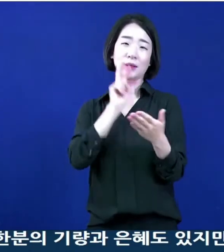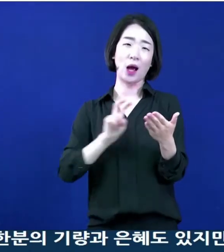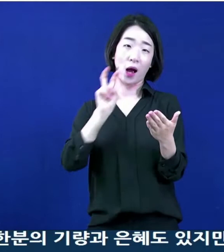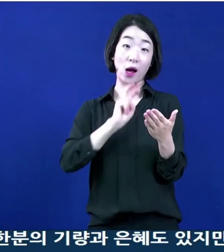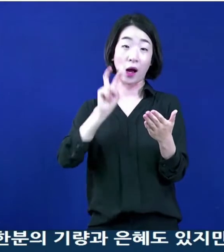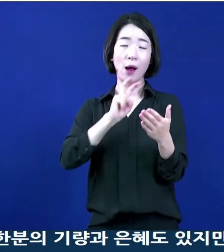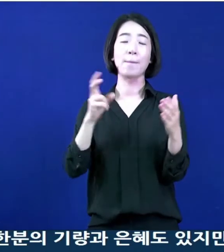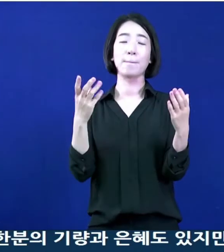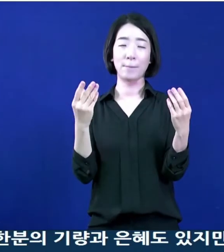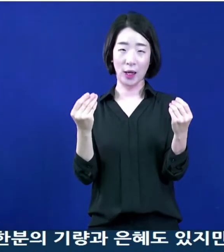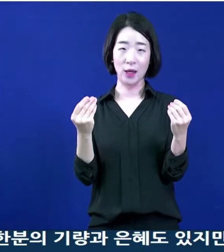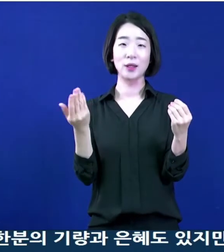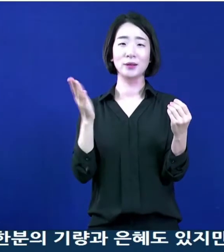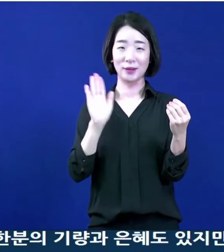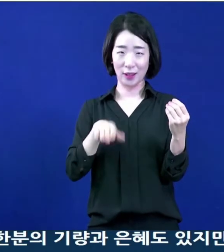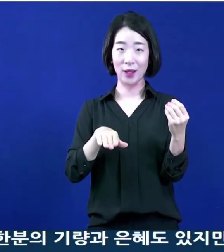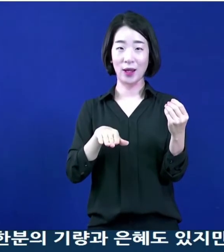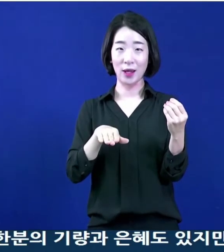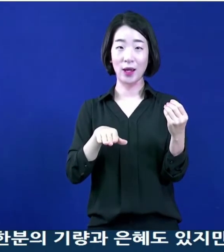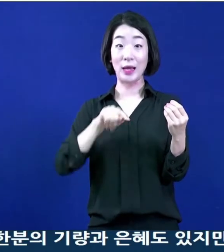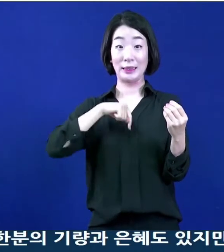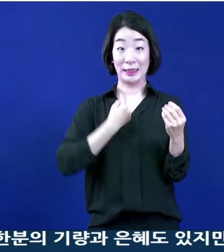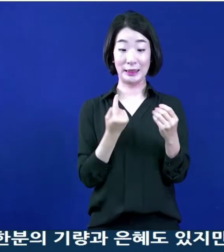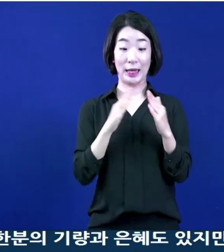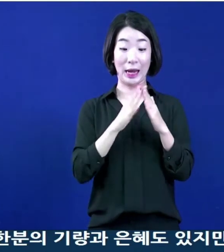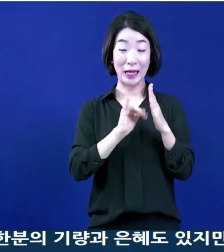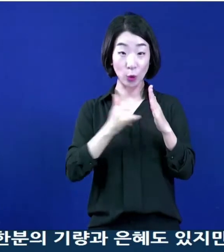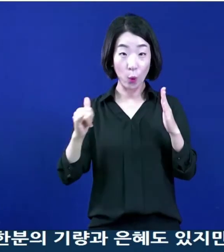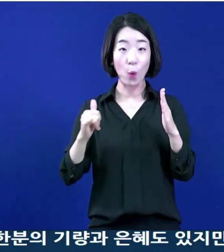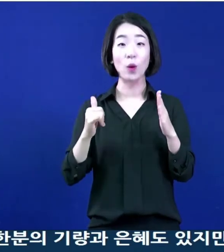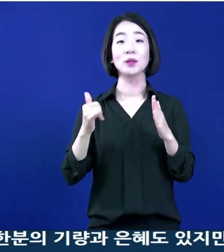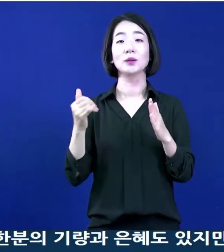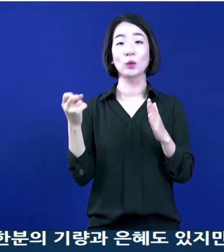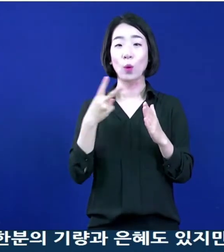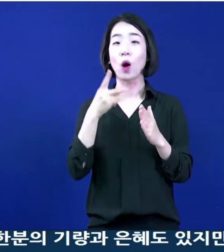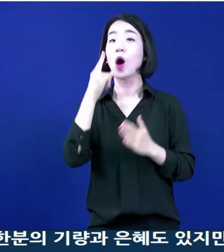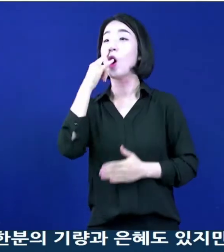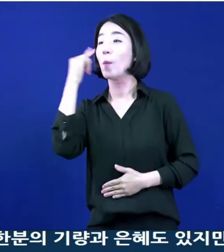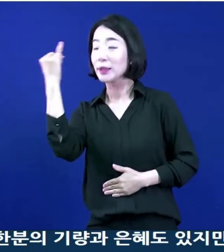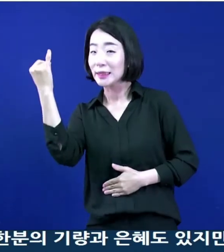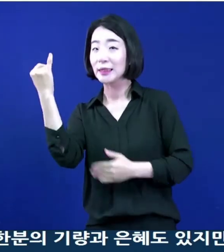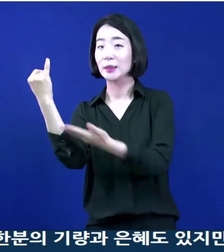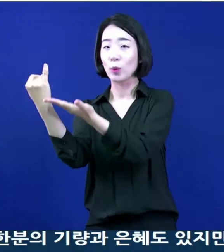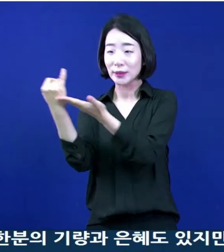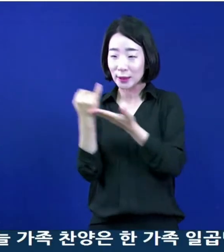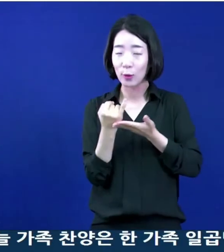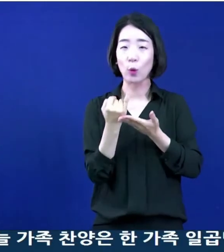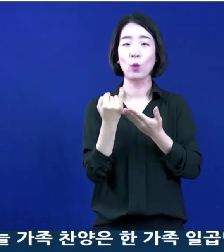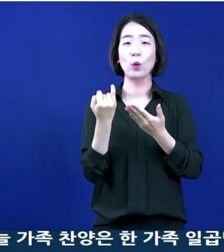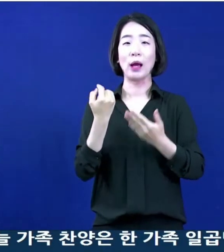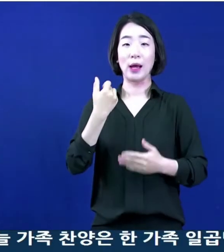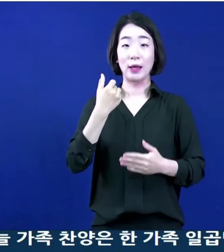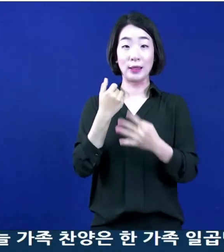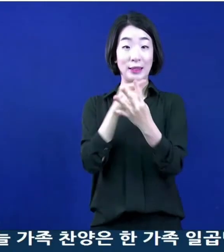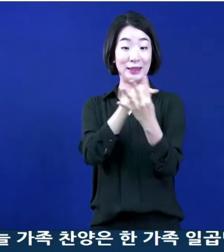나는데, 올해는 이제 자신의 가족 또 어머니 모시고 뒤에 쭈루루 있던